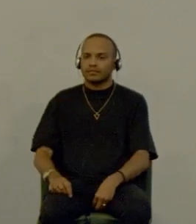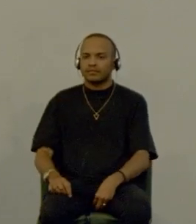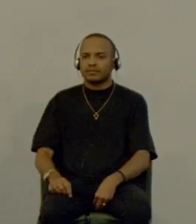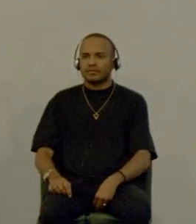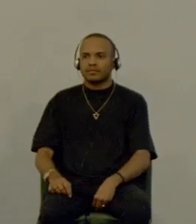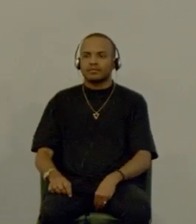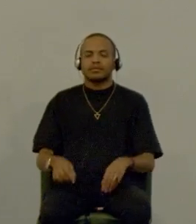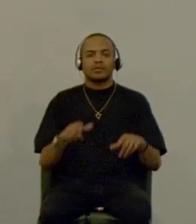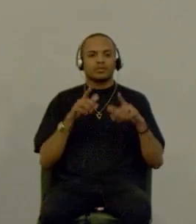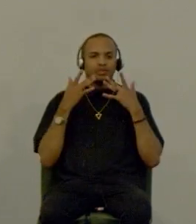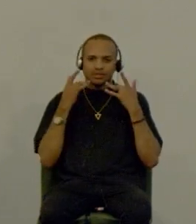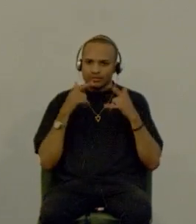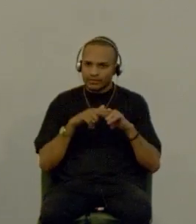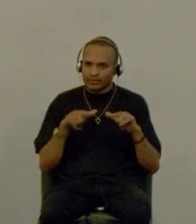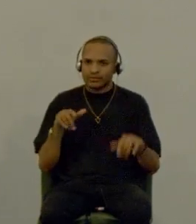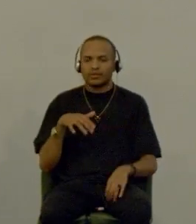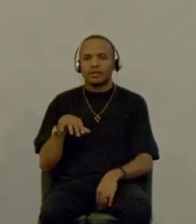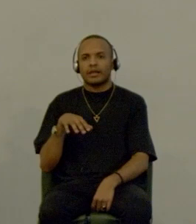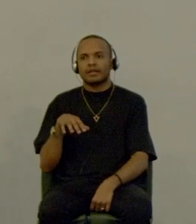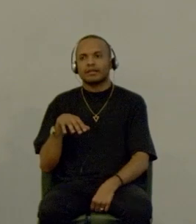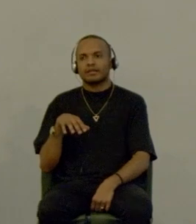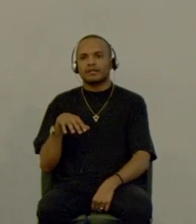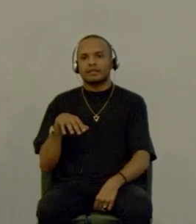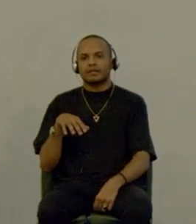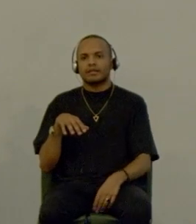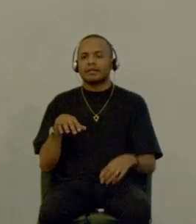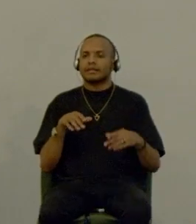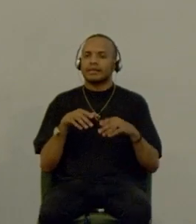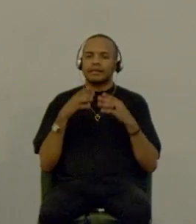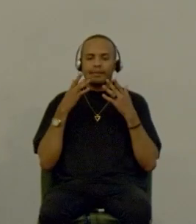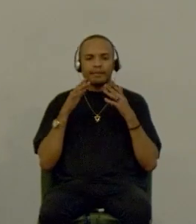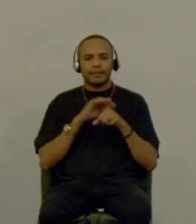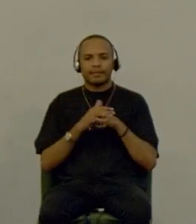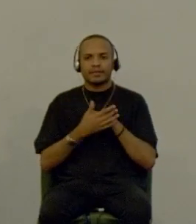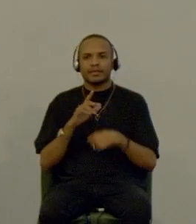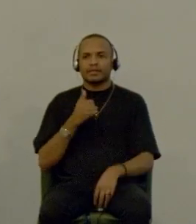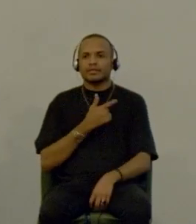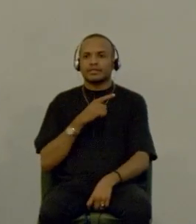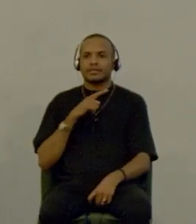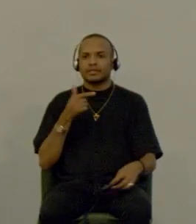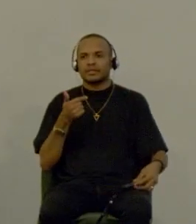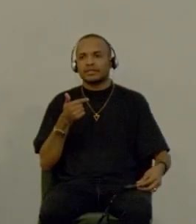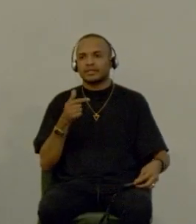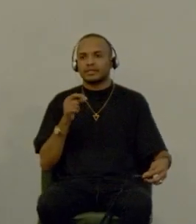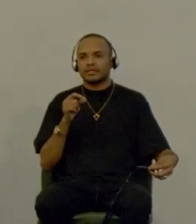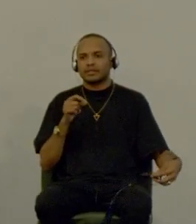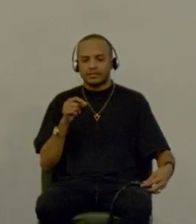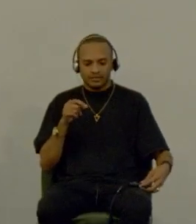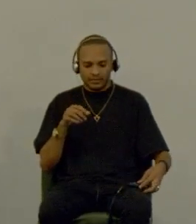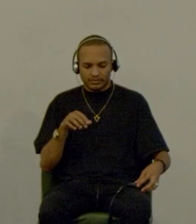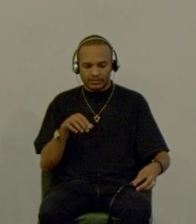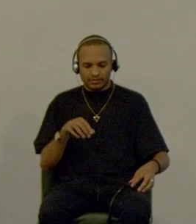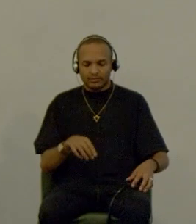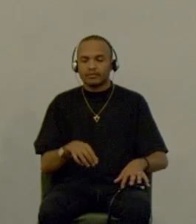pandémie. On était devant 700 places vides. Et c'était un moment où on se disait, ça veut